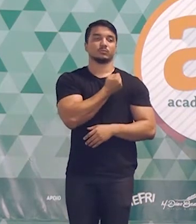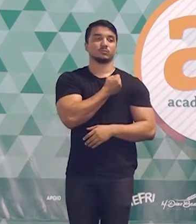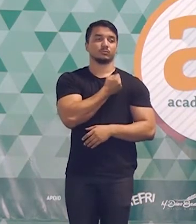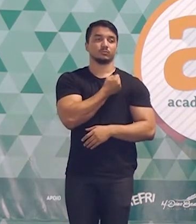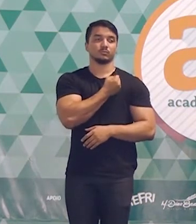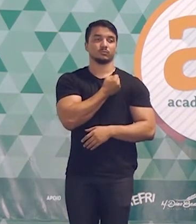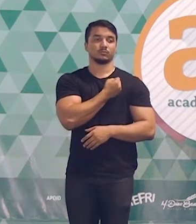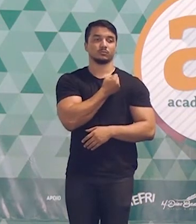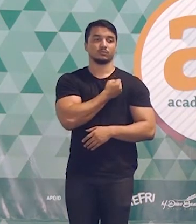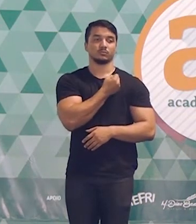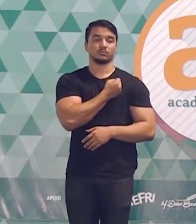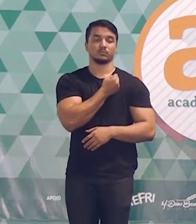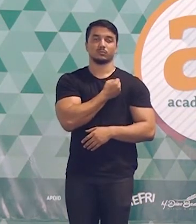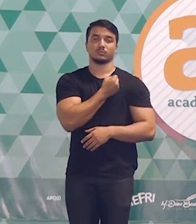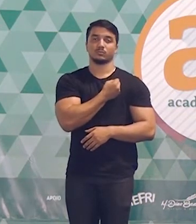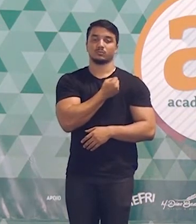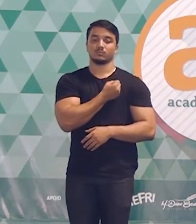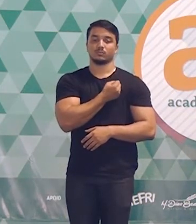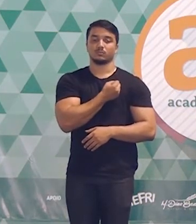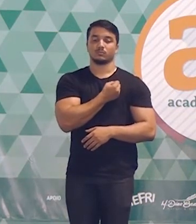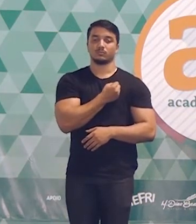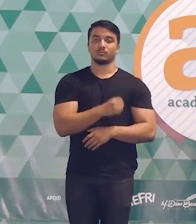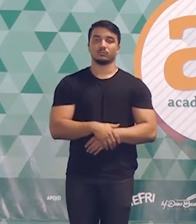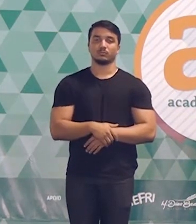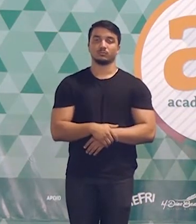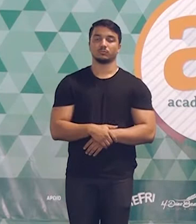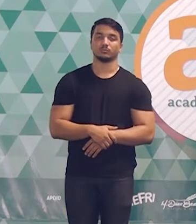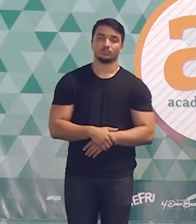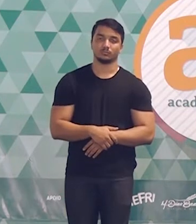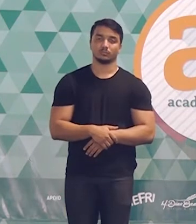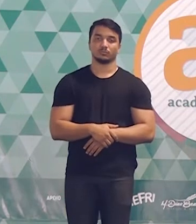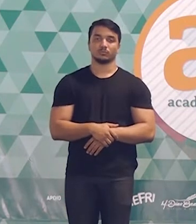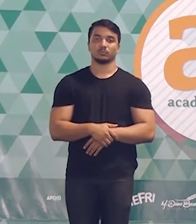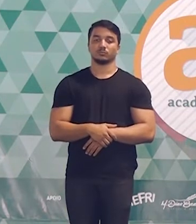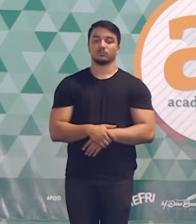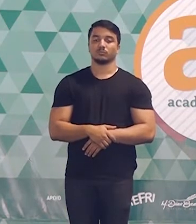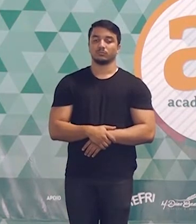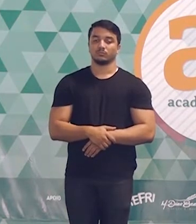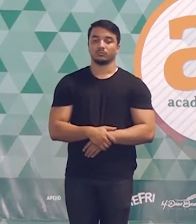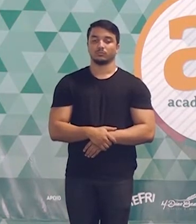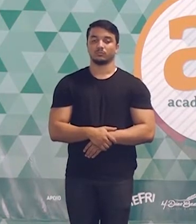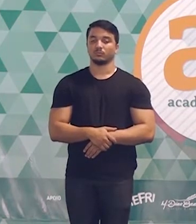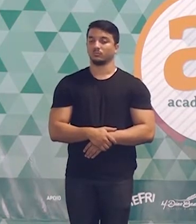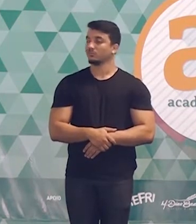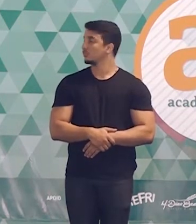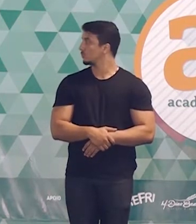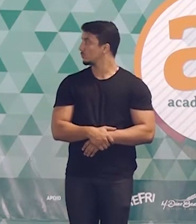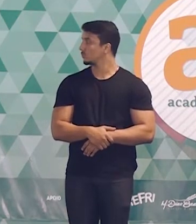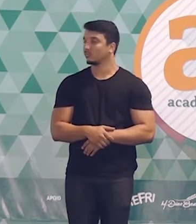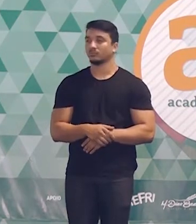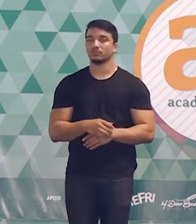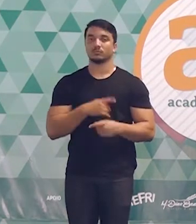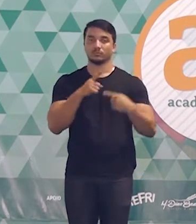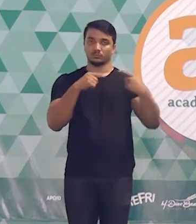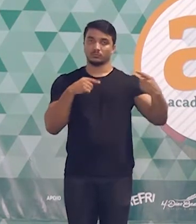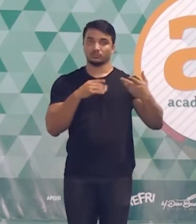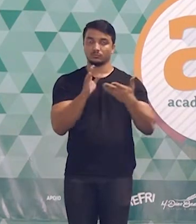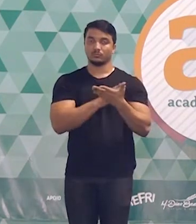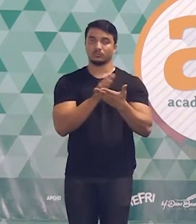favor, pela página 10 da sua maravilhosa, indiscutível,